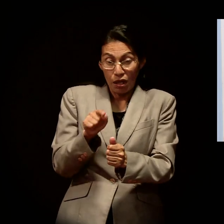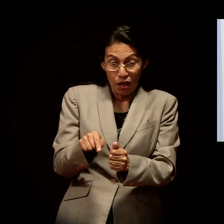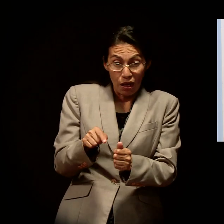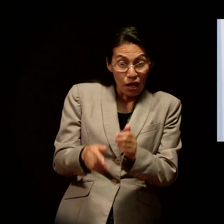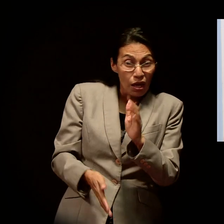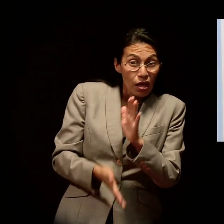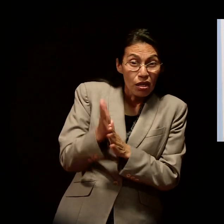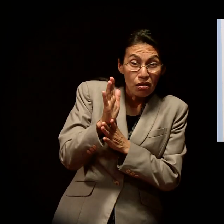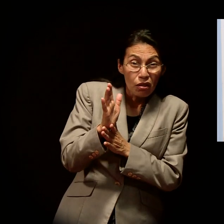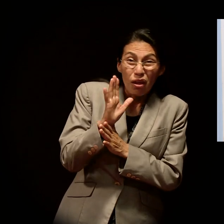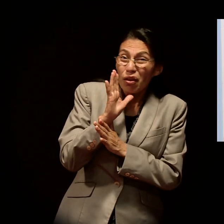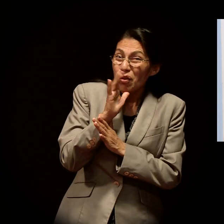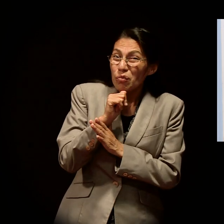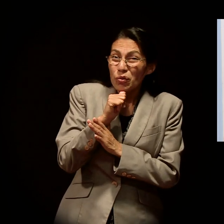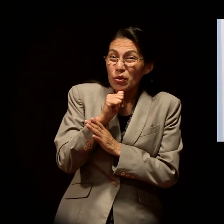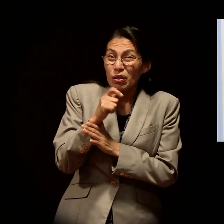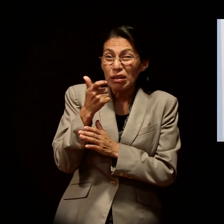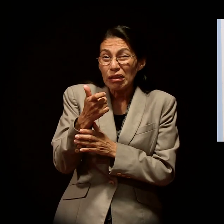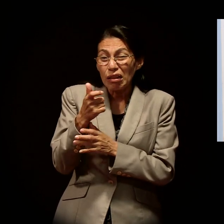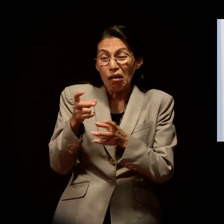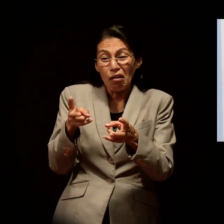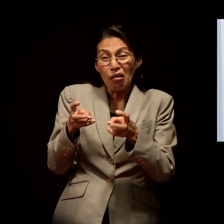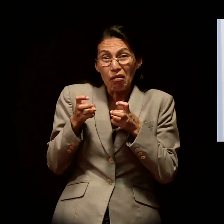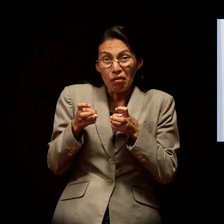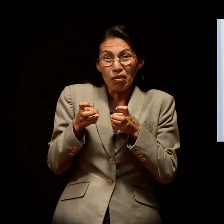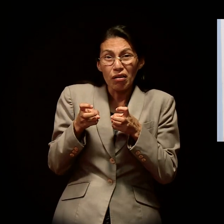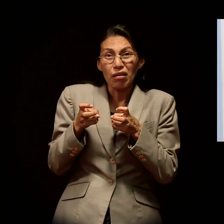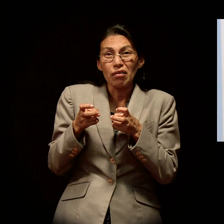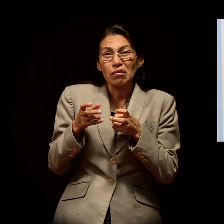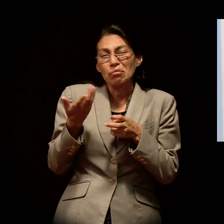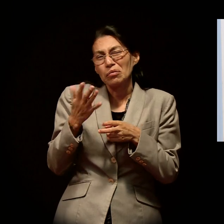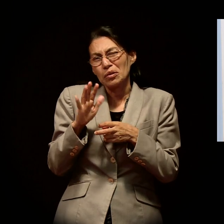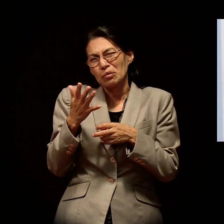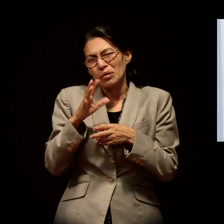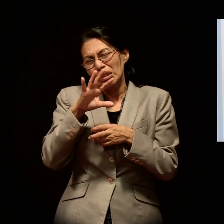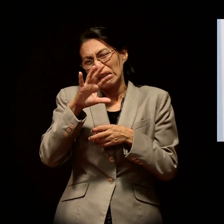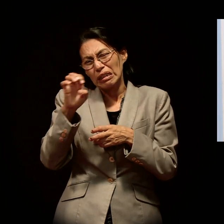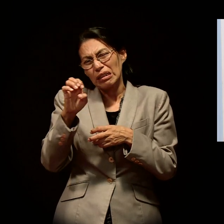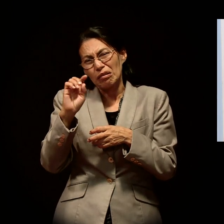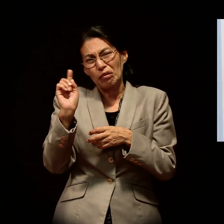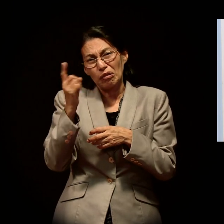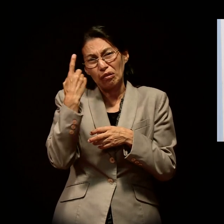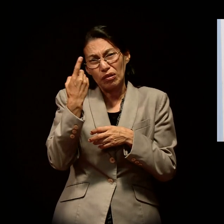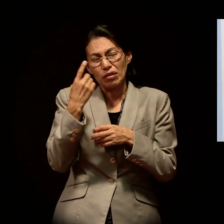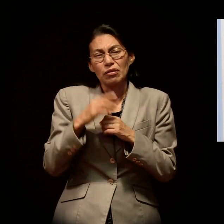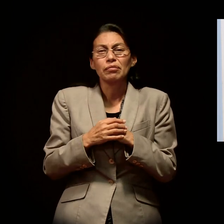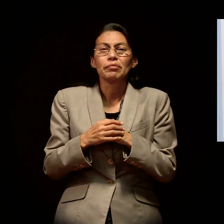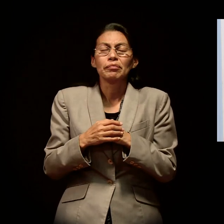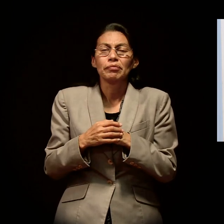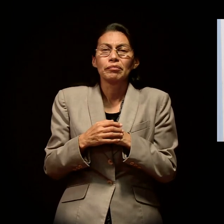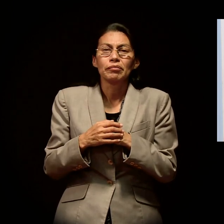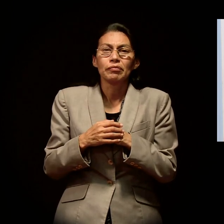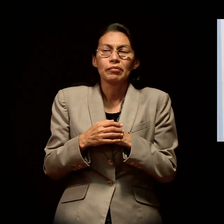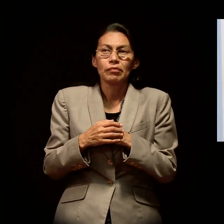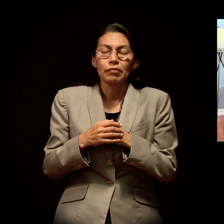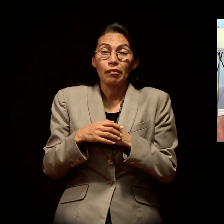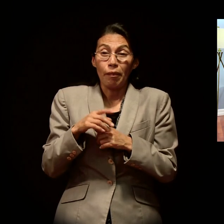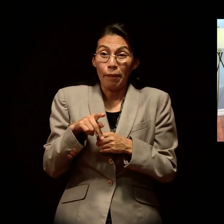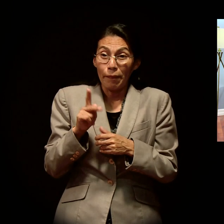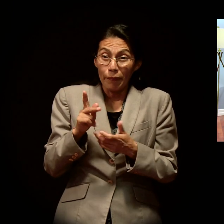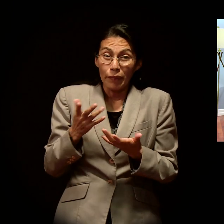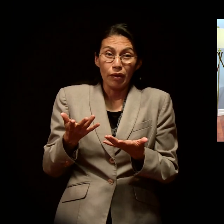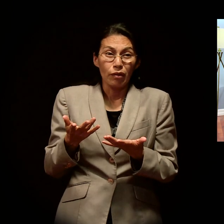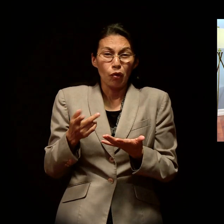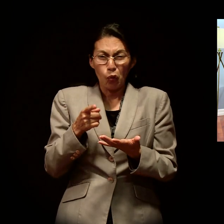diciendo que no pudo irse porque le habían robado su dinero eran aproximadamente un equivalente a 500 dólares que ya